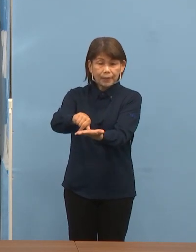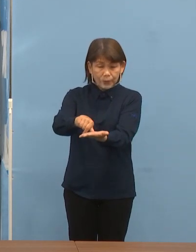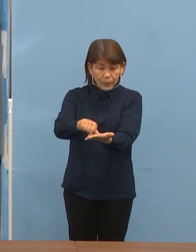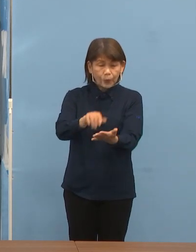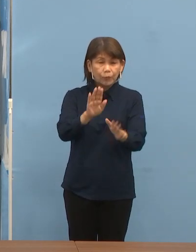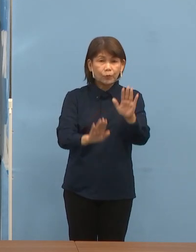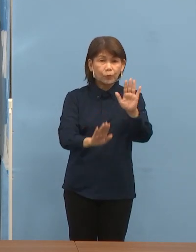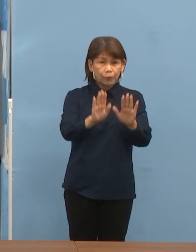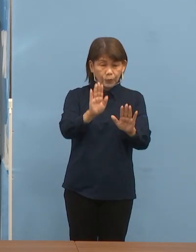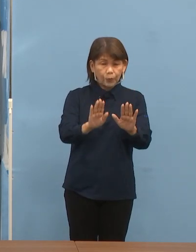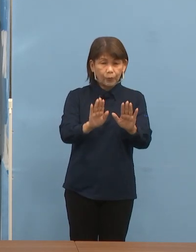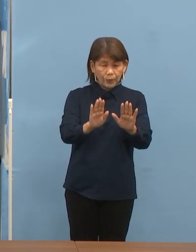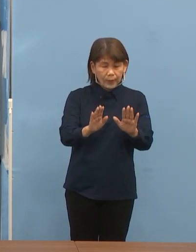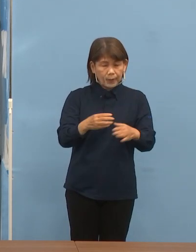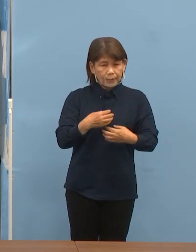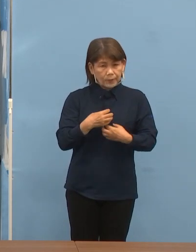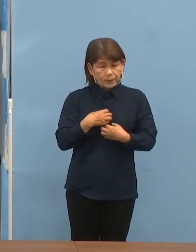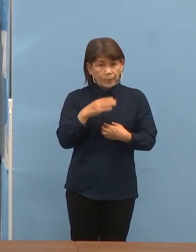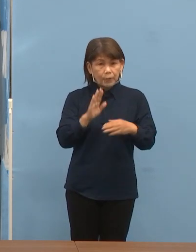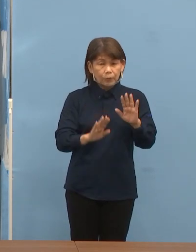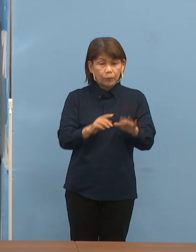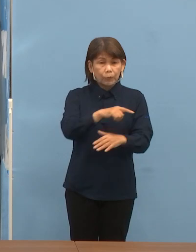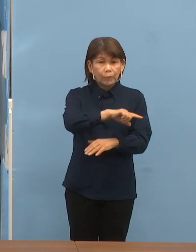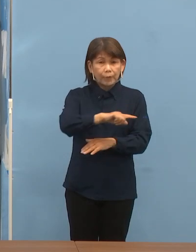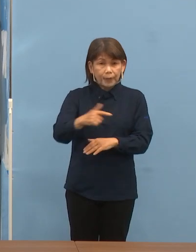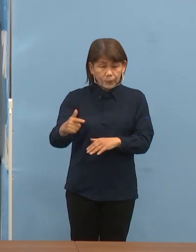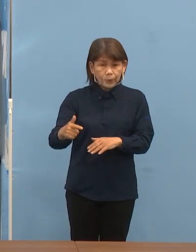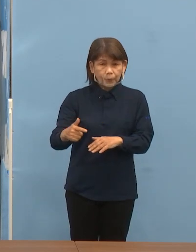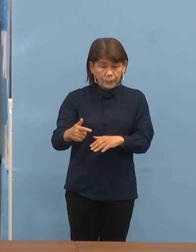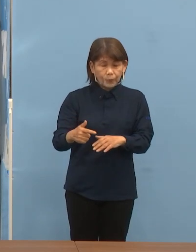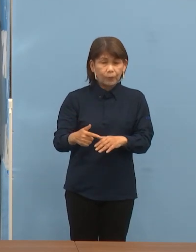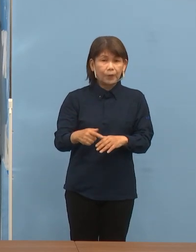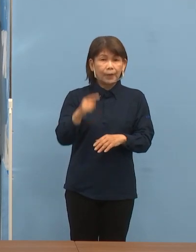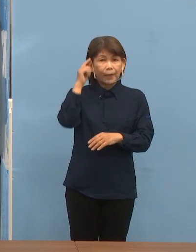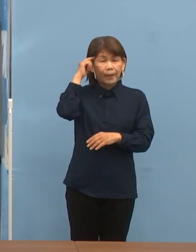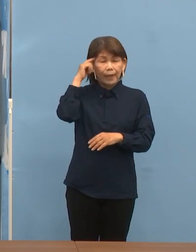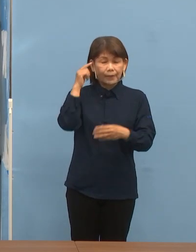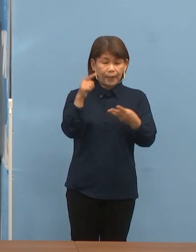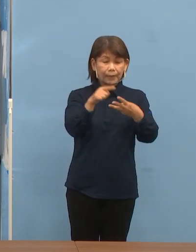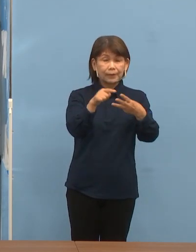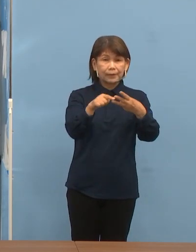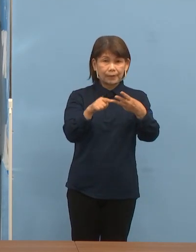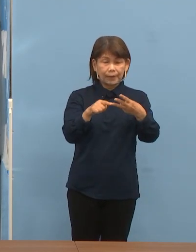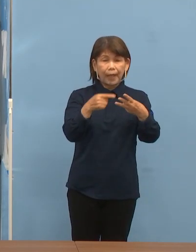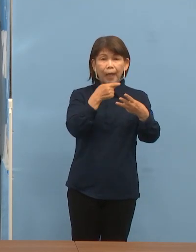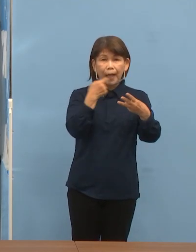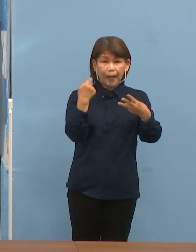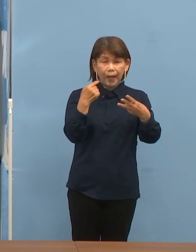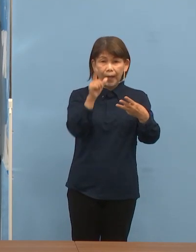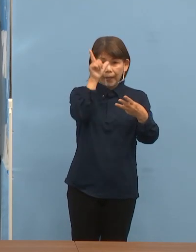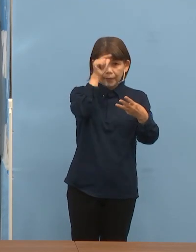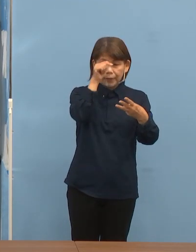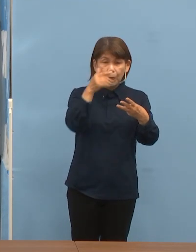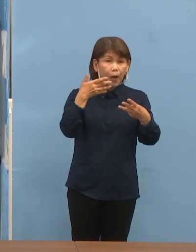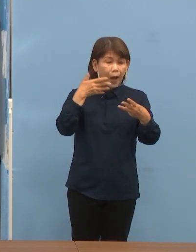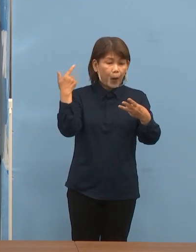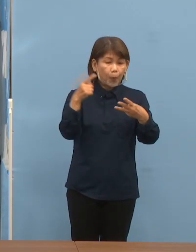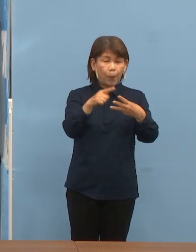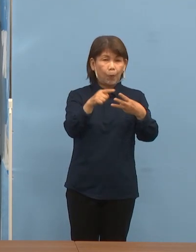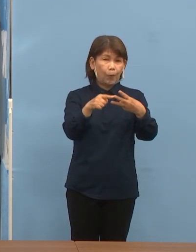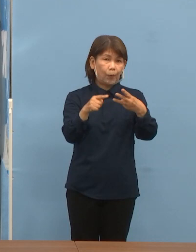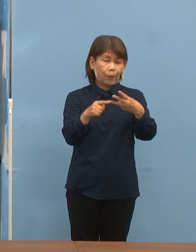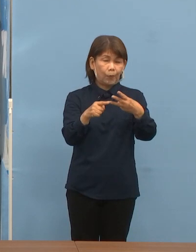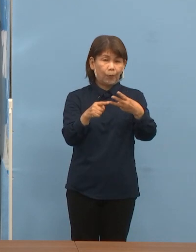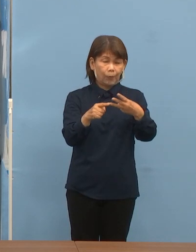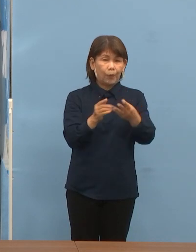流入リスク等を総合的に勘案して3つの分類に分けられると、赤、黄色、青ですねに分けられるというふう